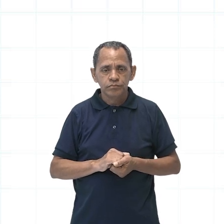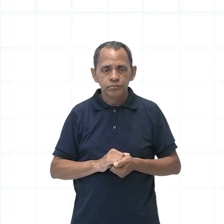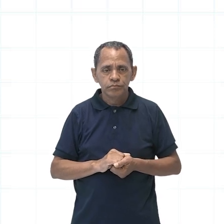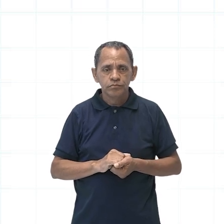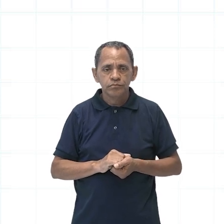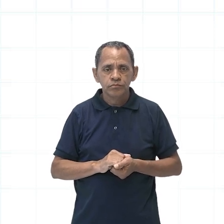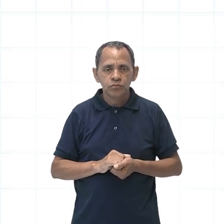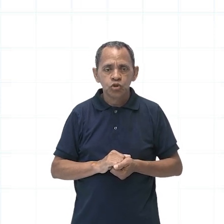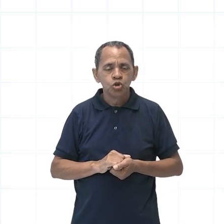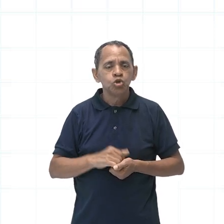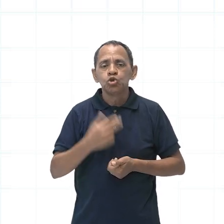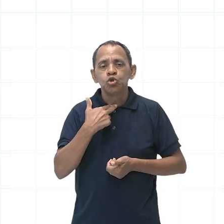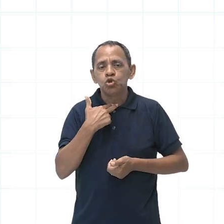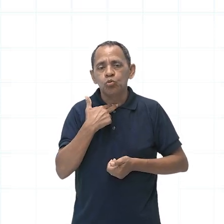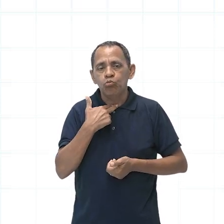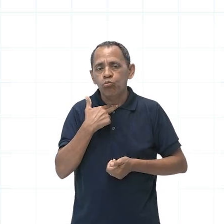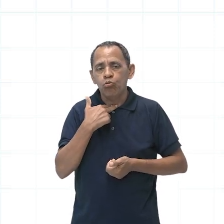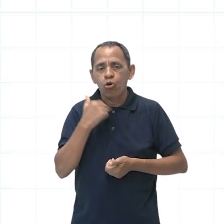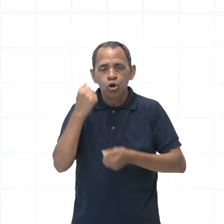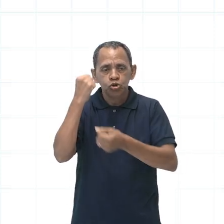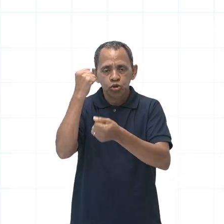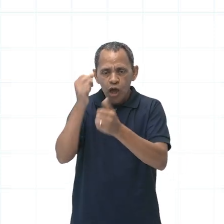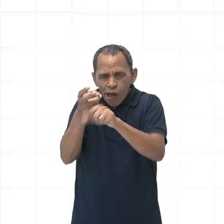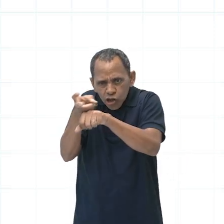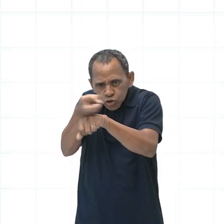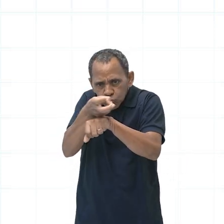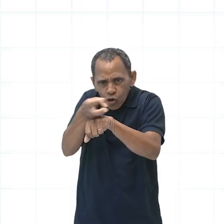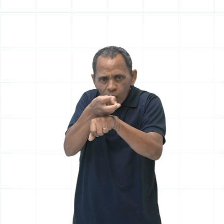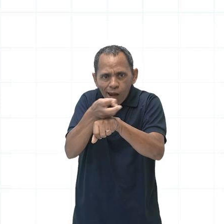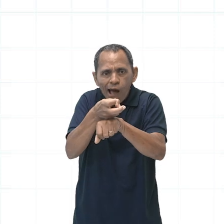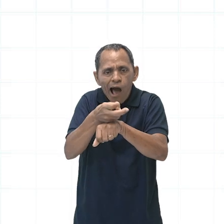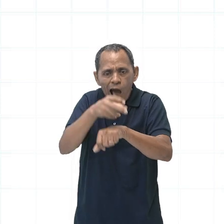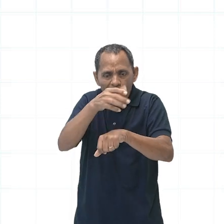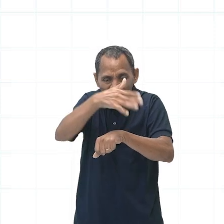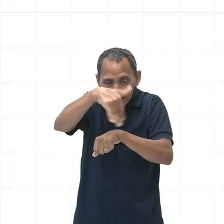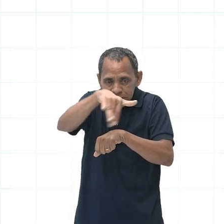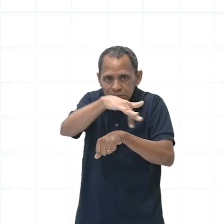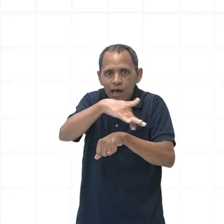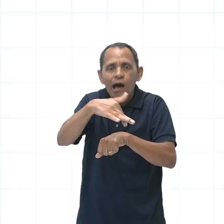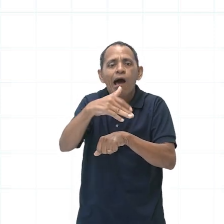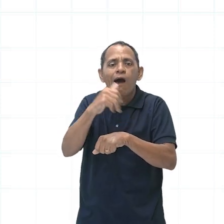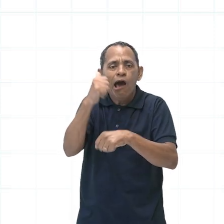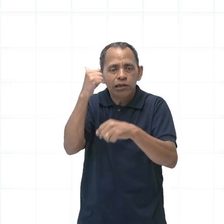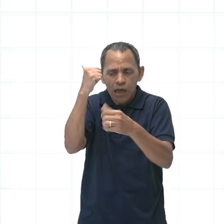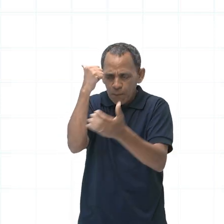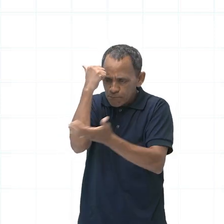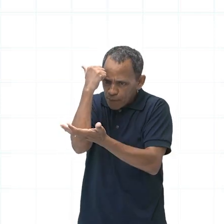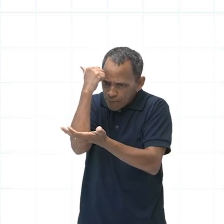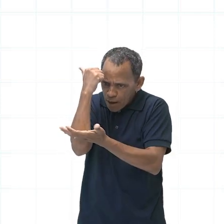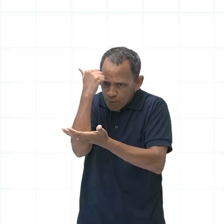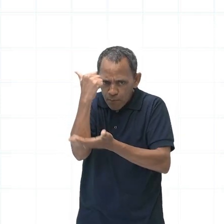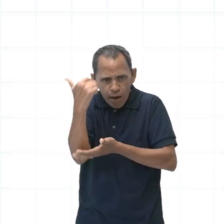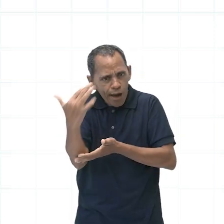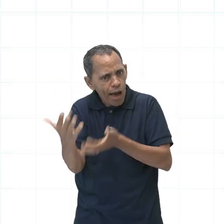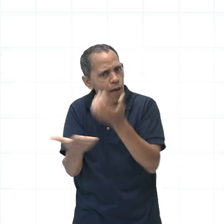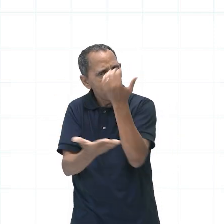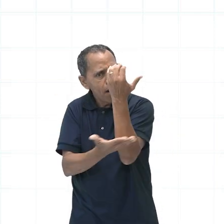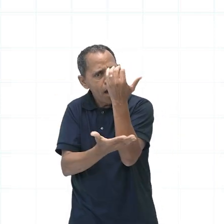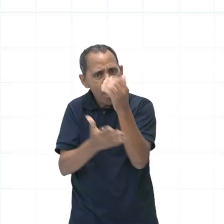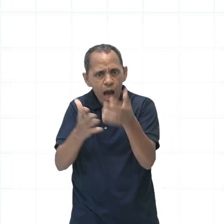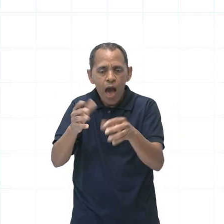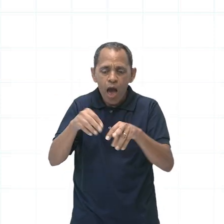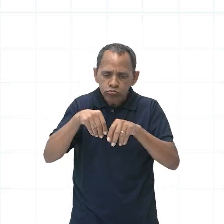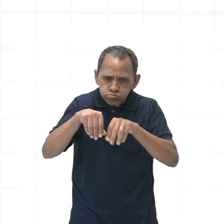não deve haver nenhum tipo de exploração de razão econômica, vamos dizer assim. E dentro